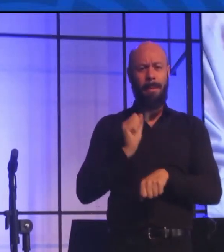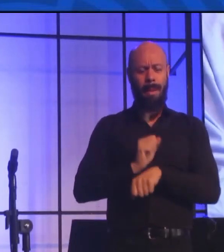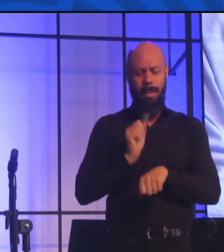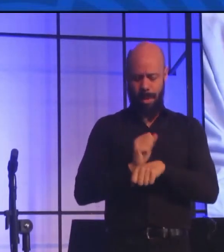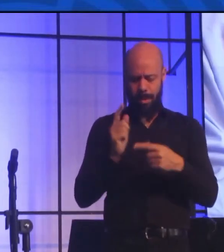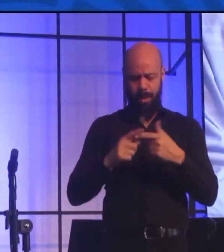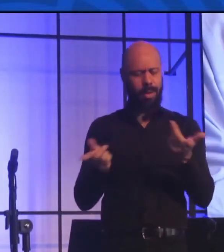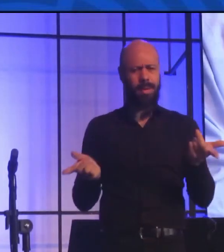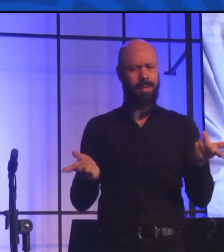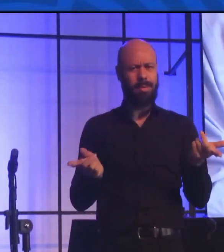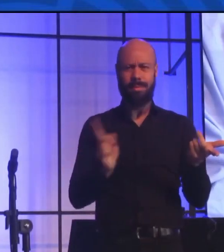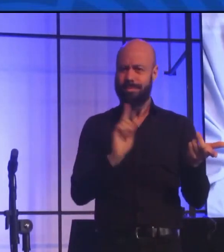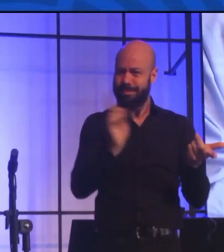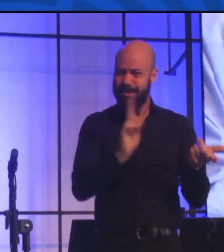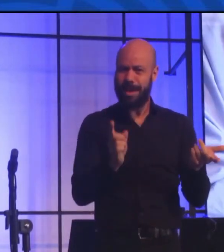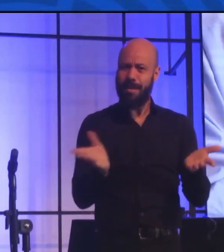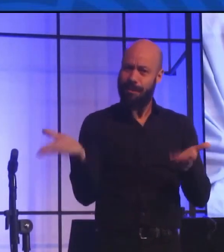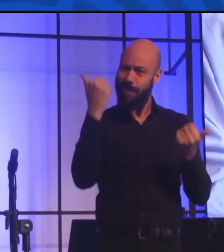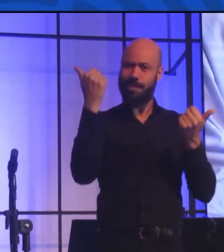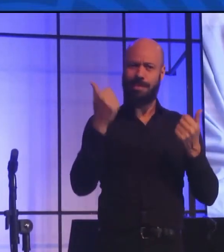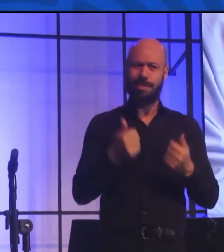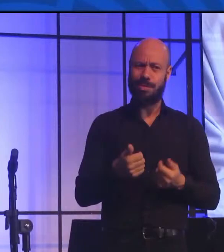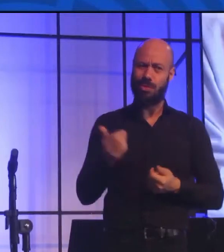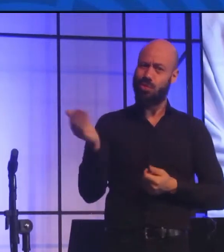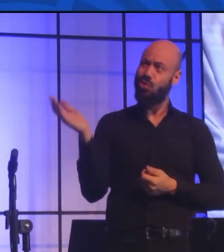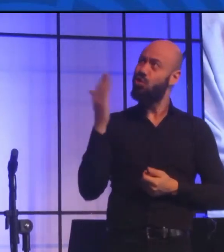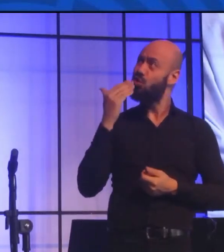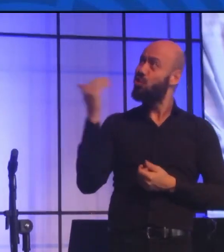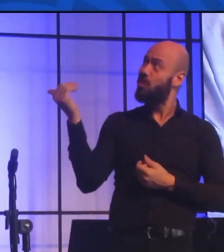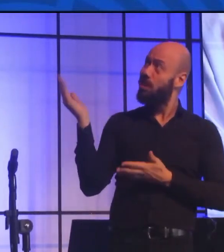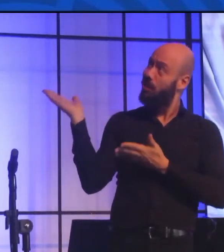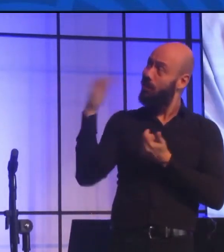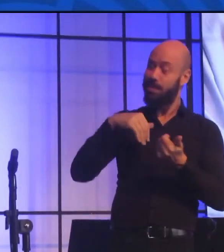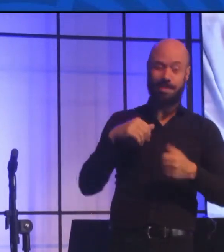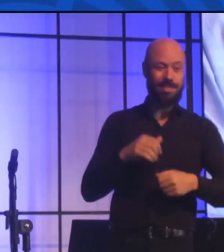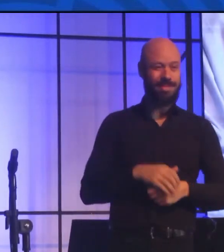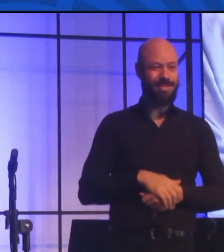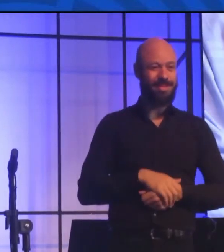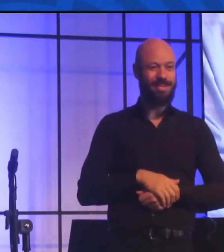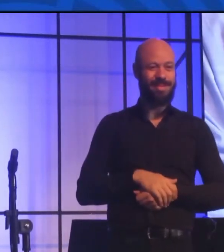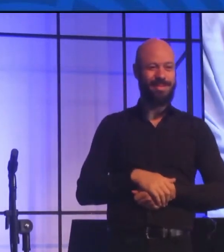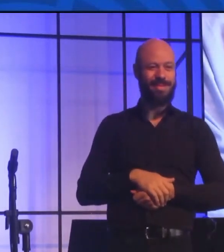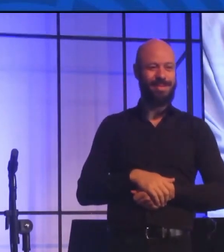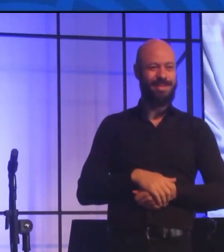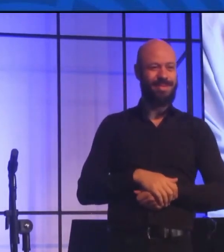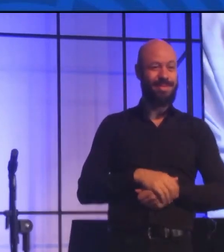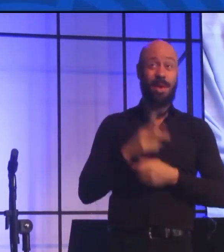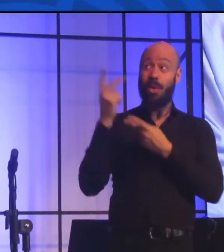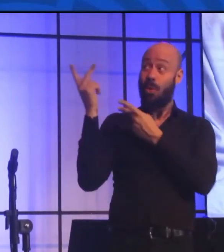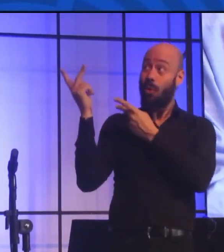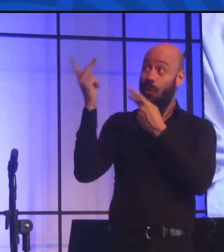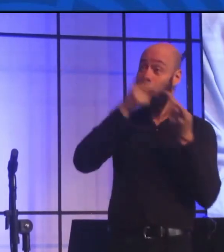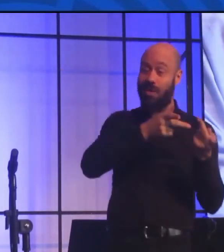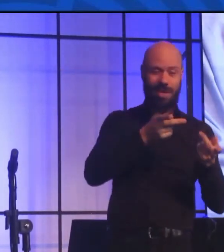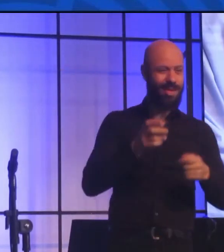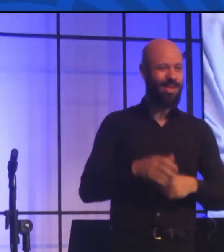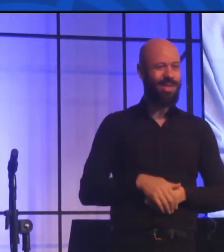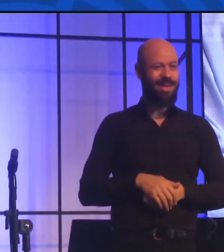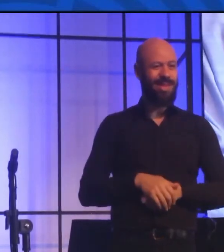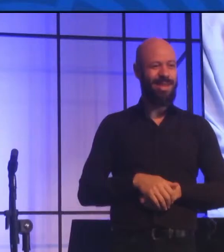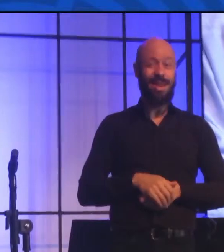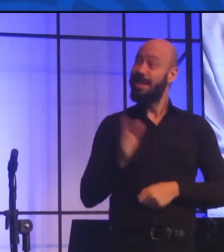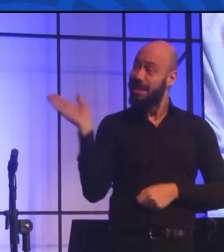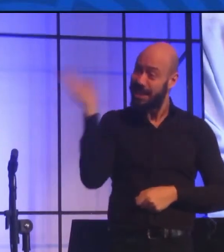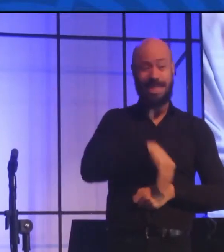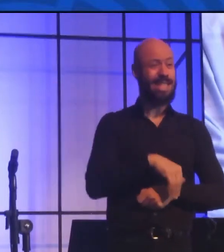Deus quando Ele pode estar presente todos os momentos, todas as circunstâncias da nossa vida? E o texto